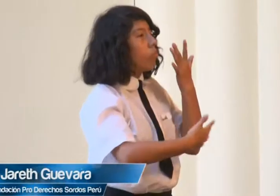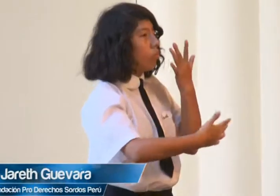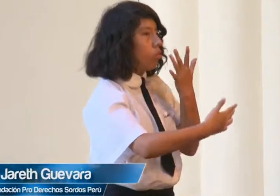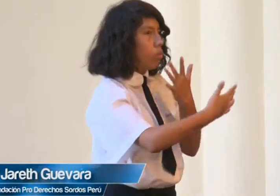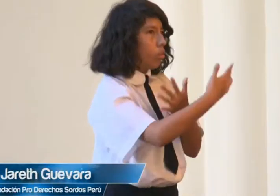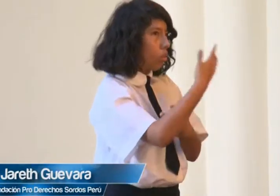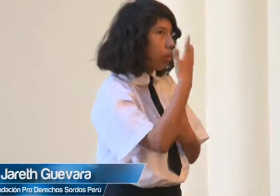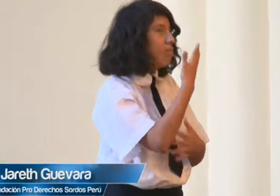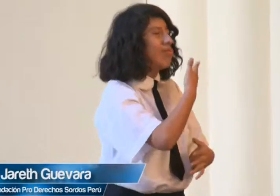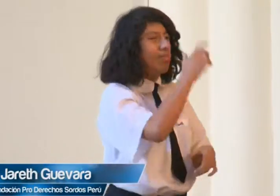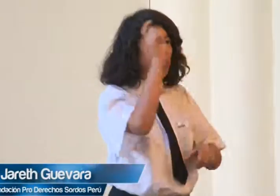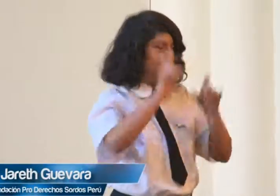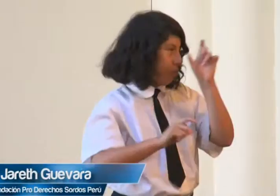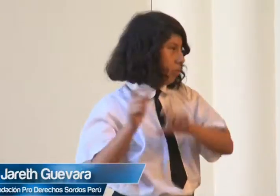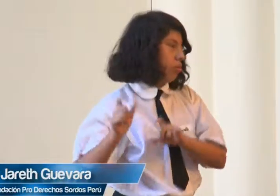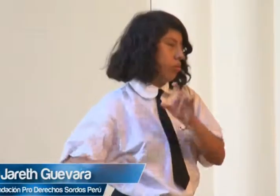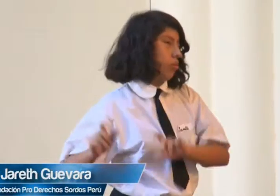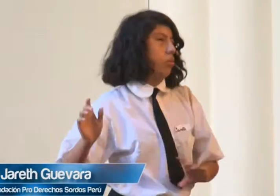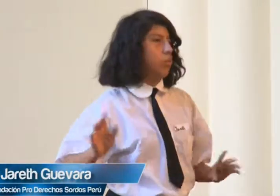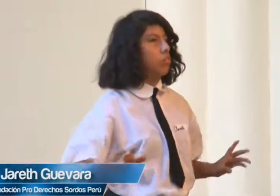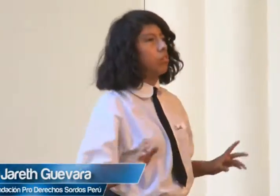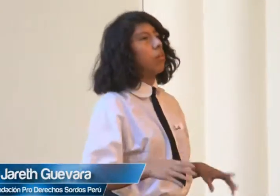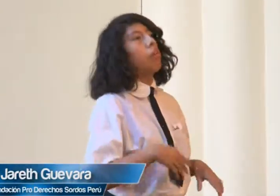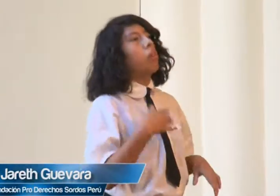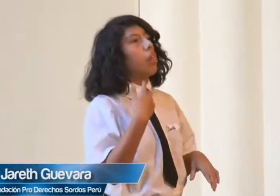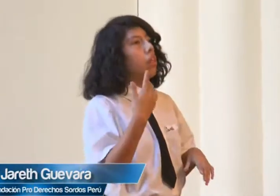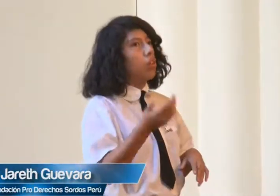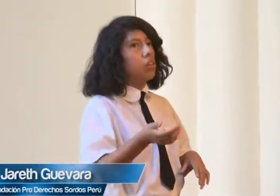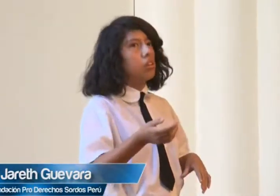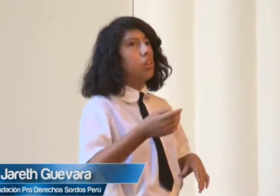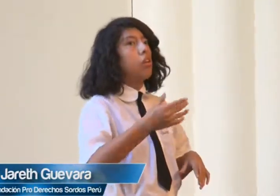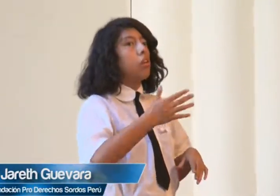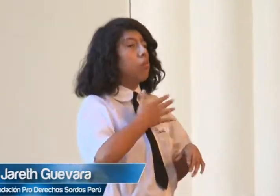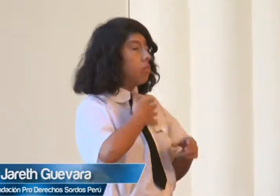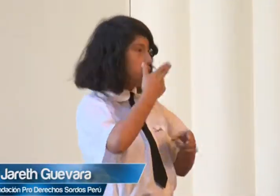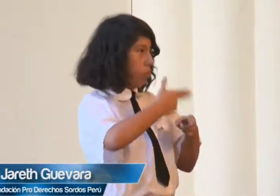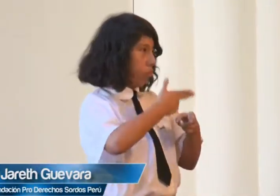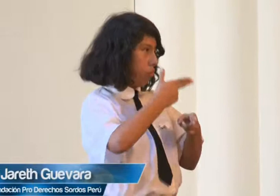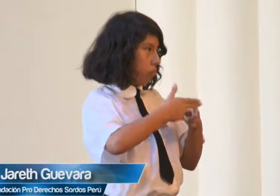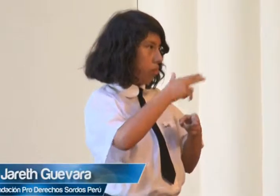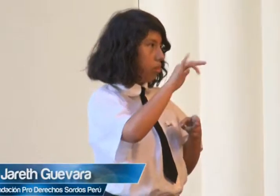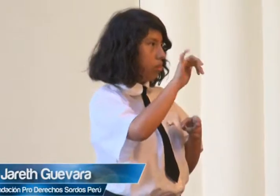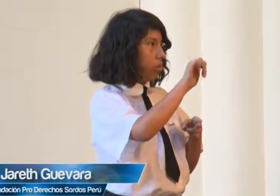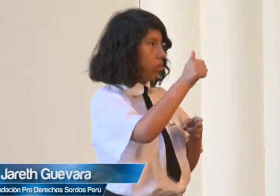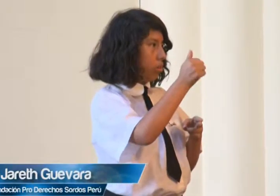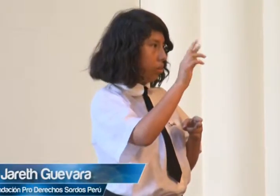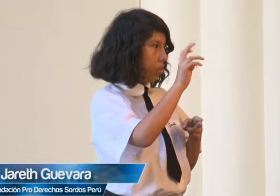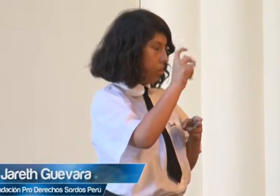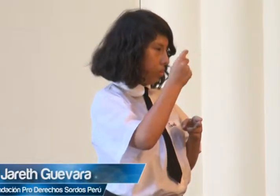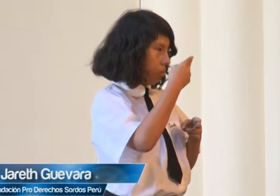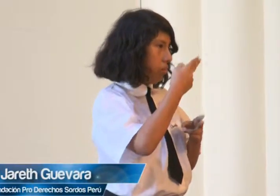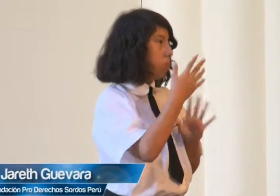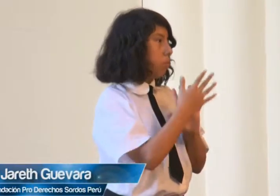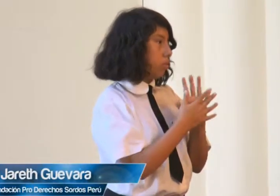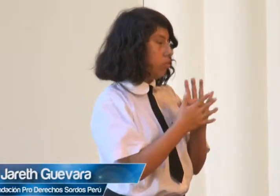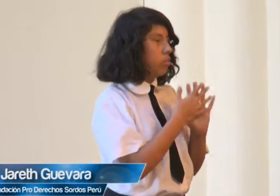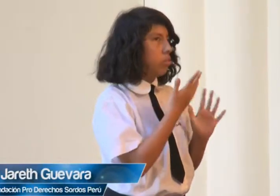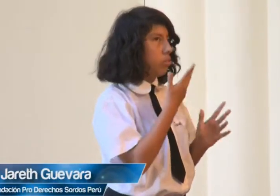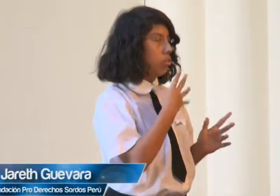autoridades que están aquí hoy y a todas las personas que han asistido quién soy yo yo soy jared